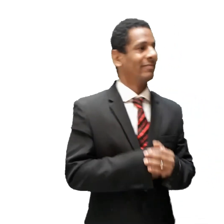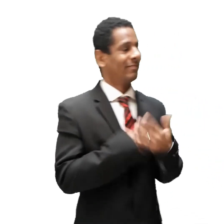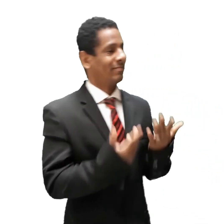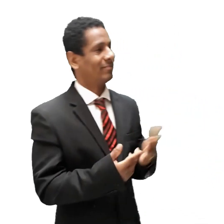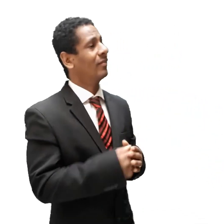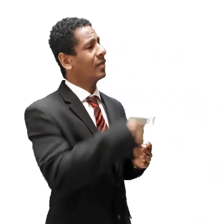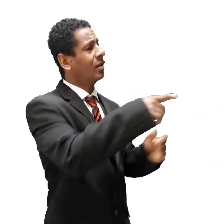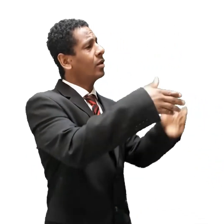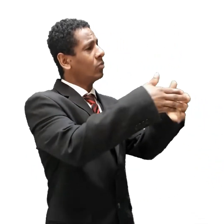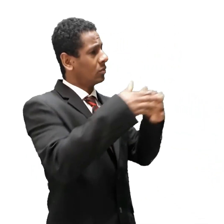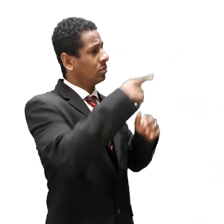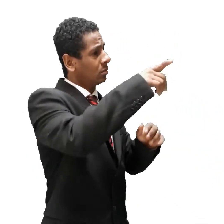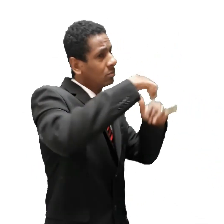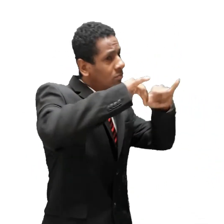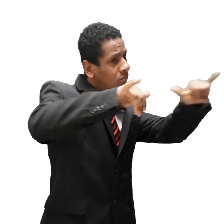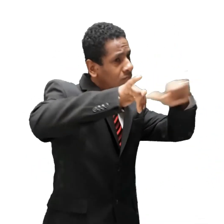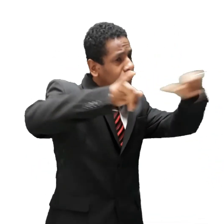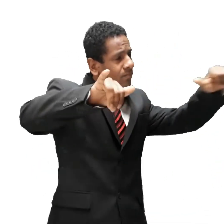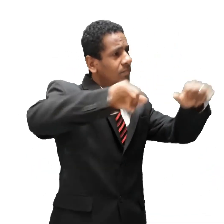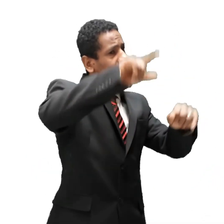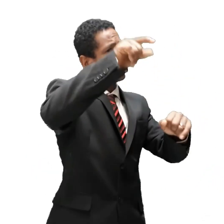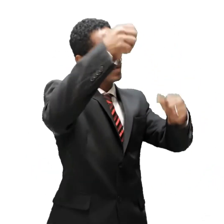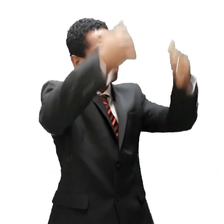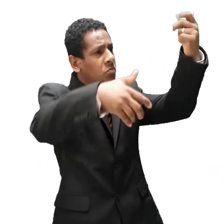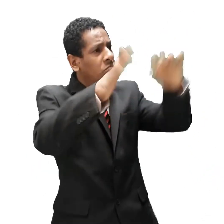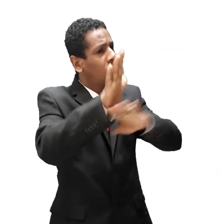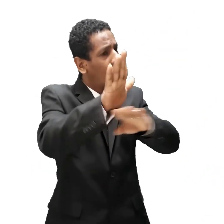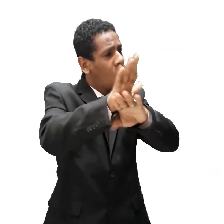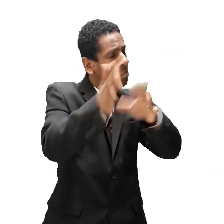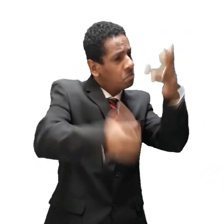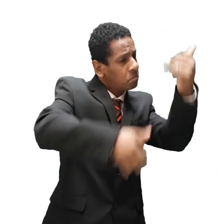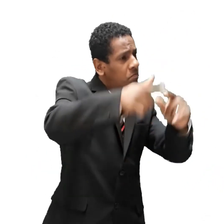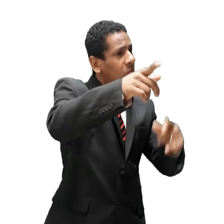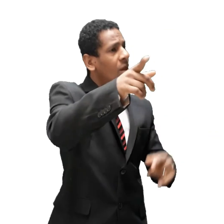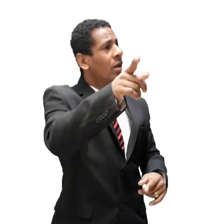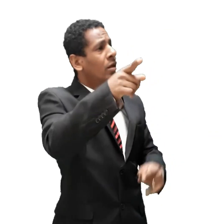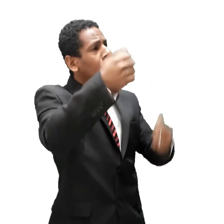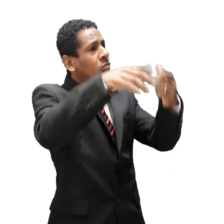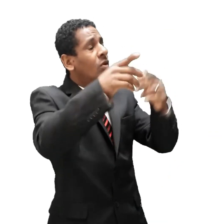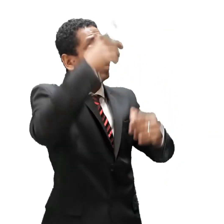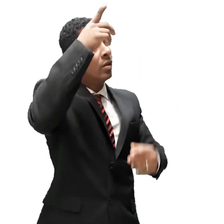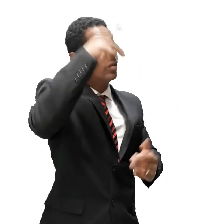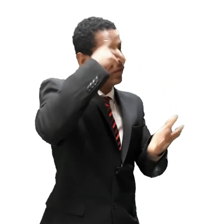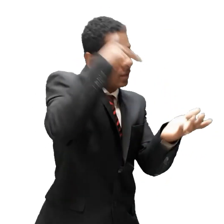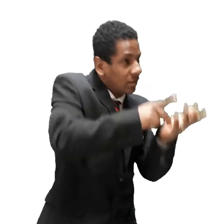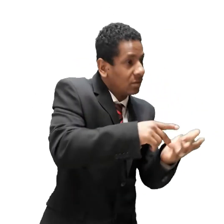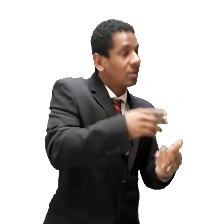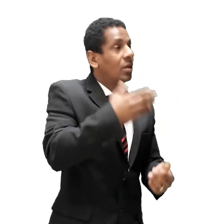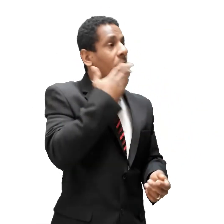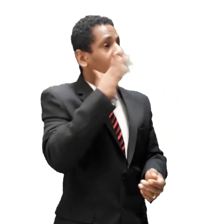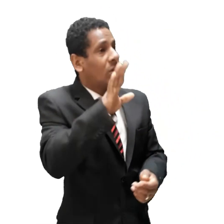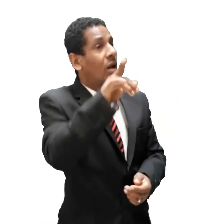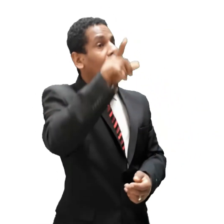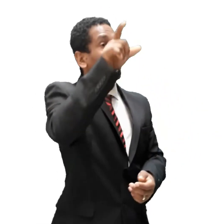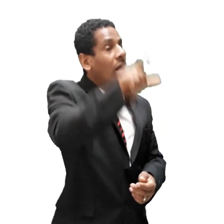com esse diálogo acontecendo, o Senhor disse àquela mulher para